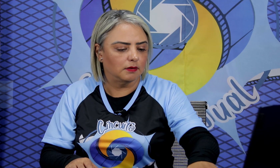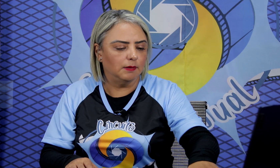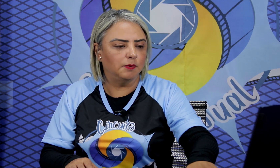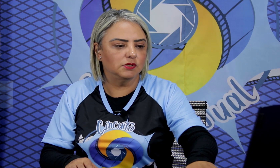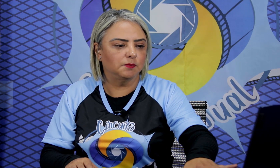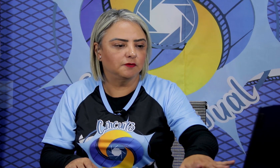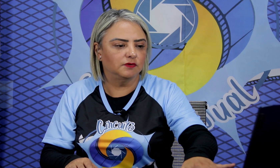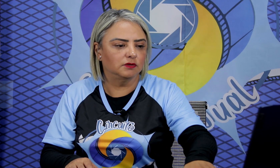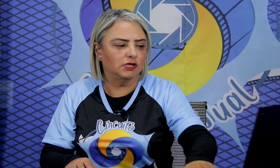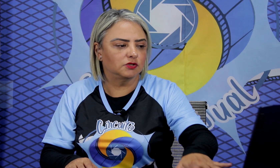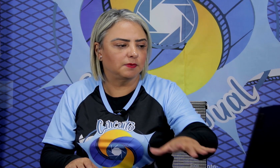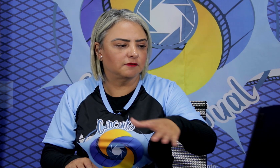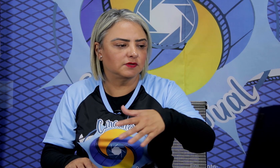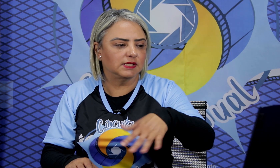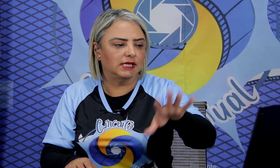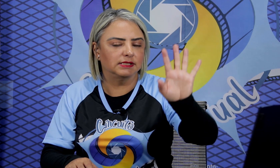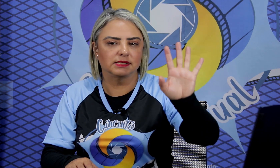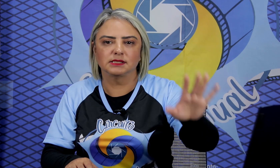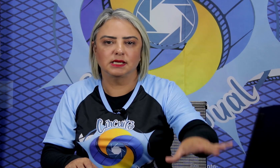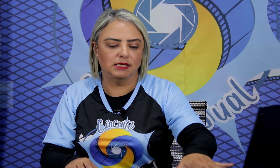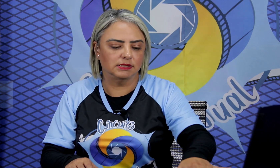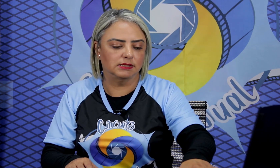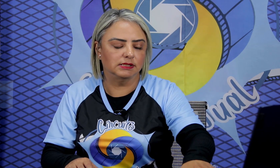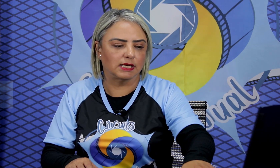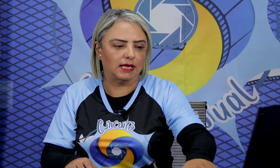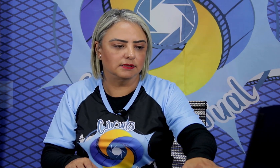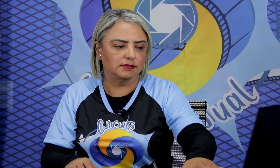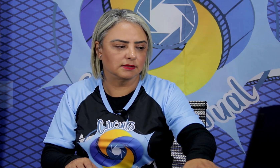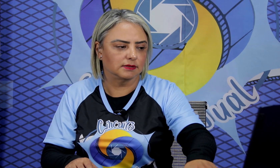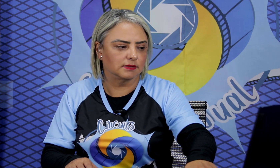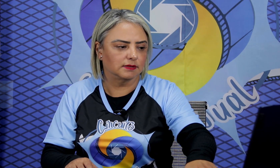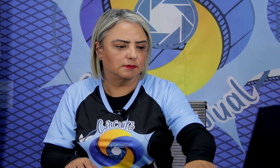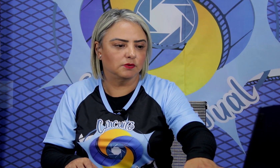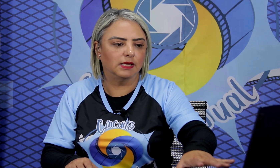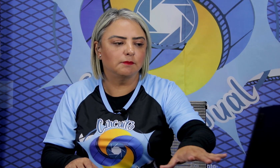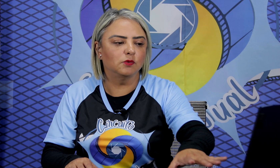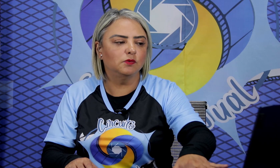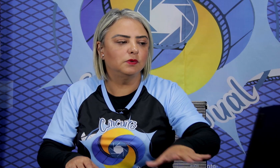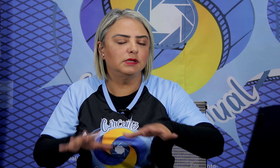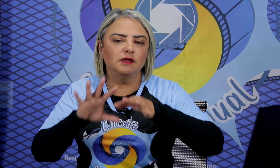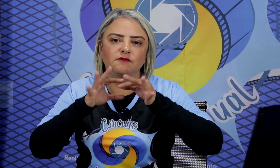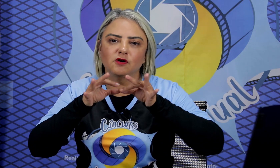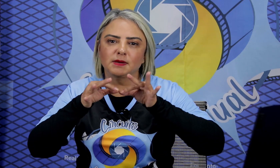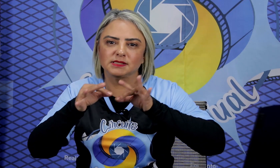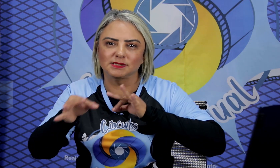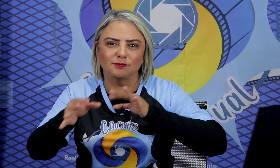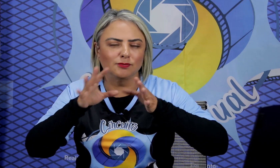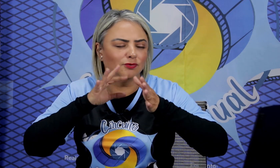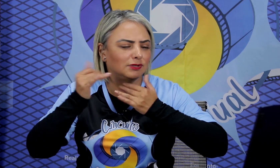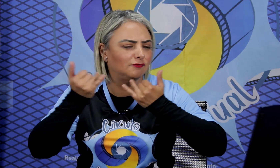Depois eu deixo para vocês esses slides. Porque é muita informação, muita